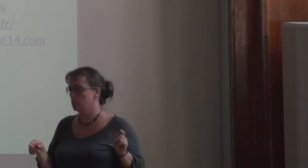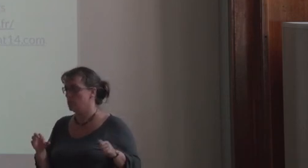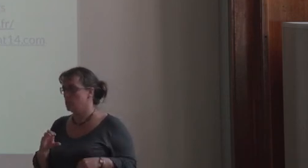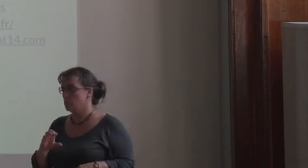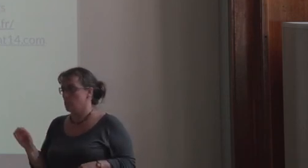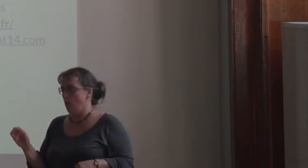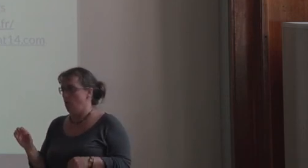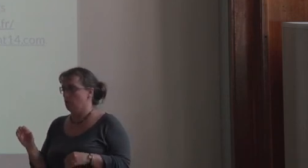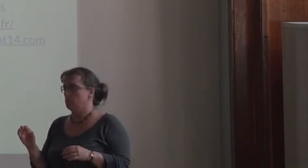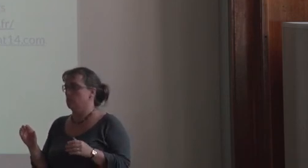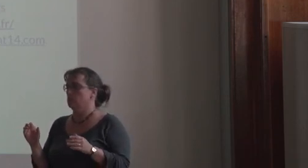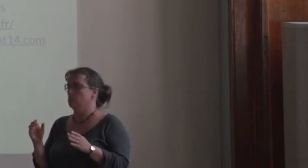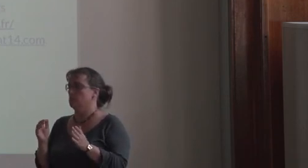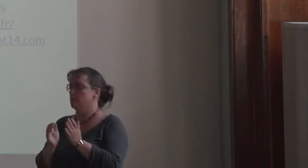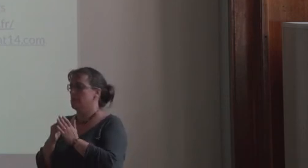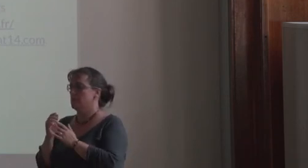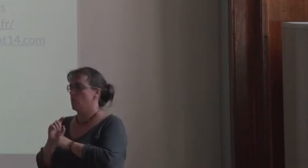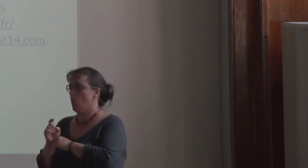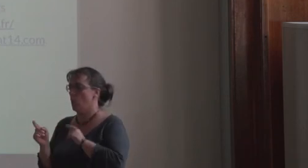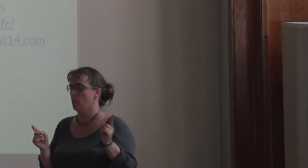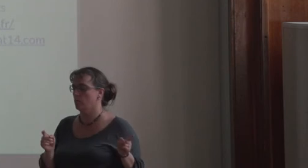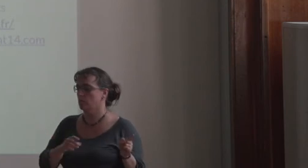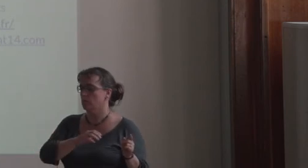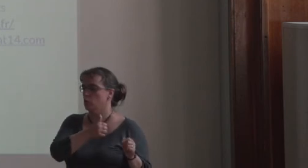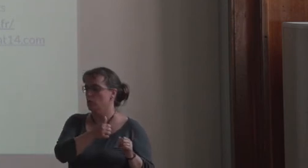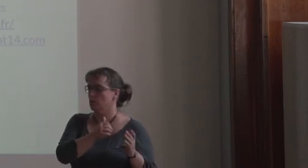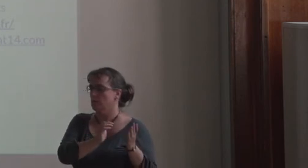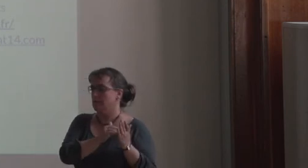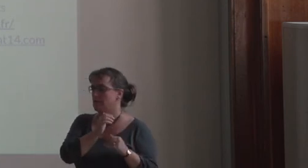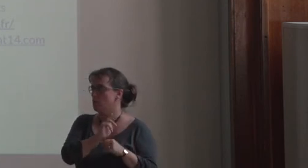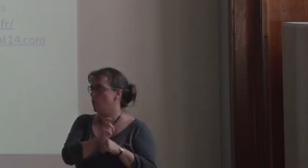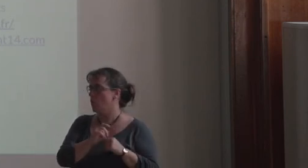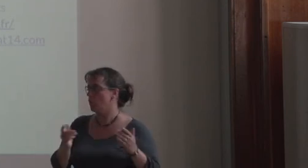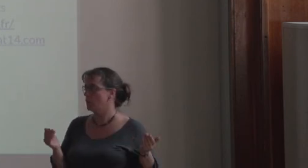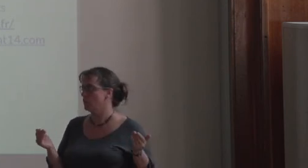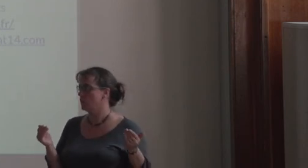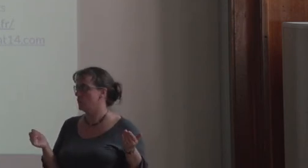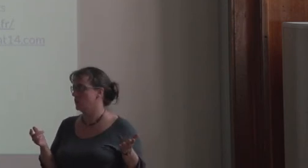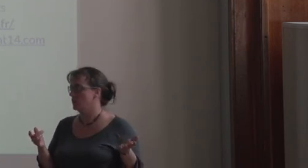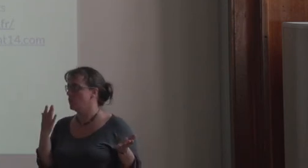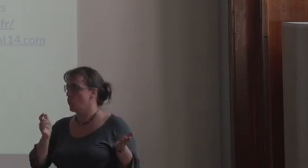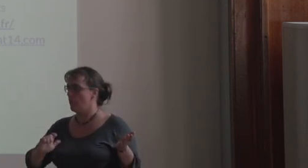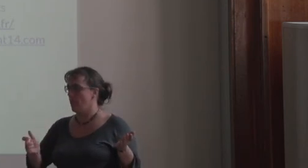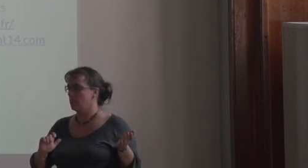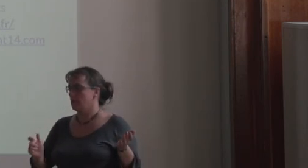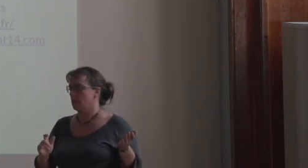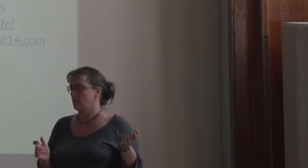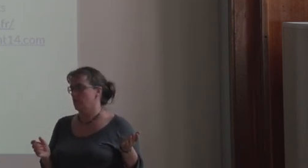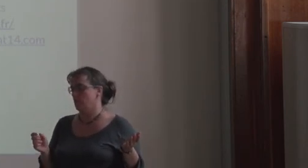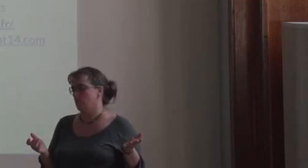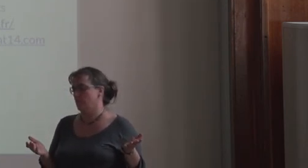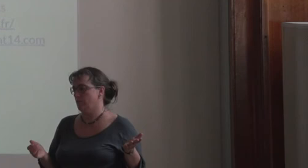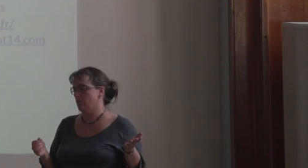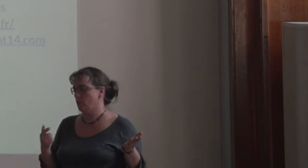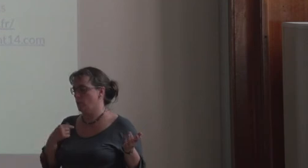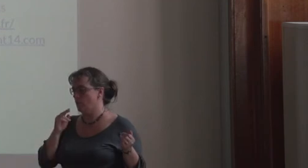milliseconde, j'étais à peut-être 10 millisecondes contre 100, et 100 millisecondes, quand on voit un truc un peu interactif, ça devient. L'humain le